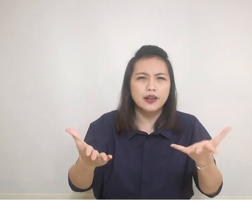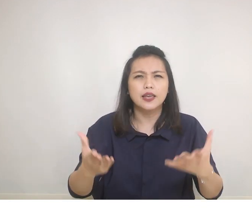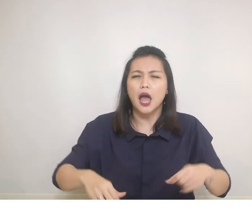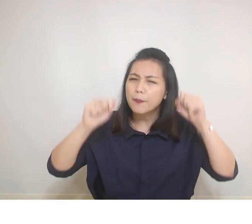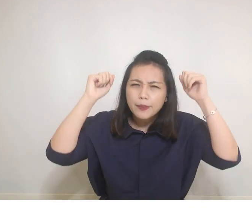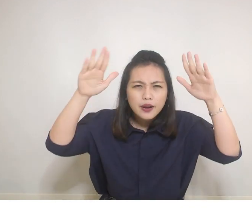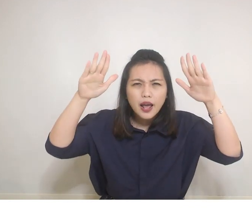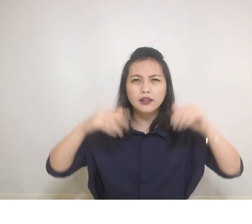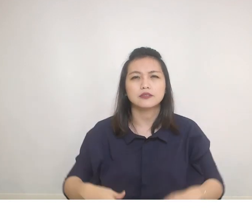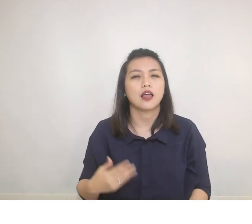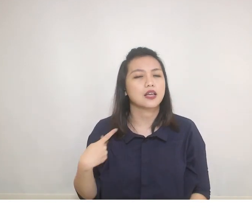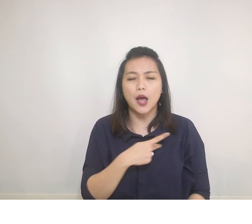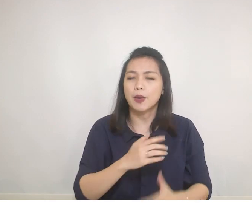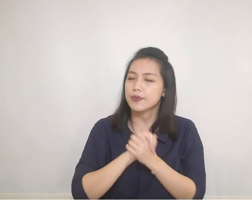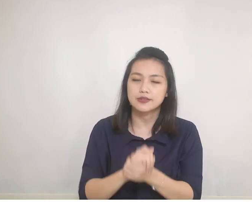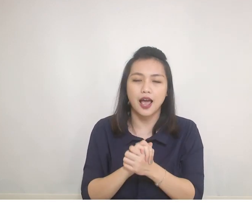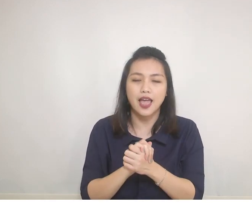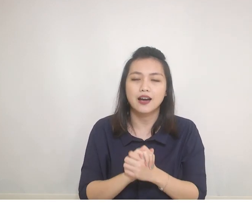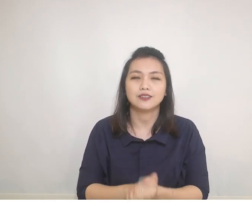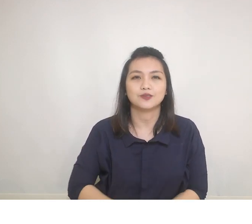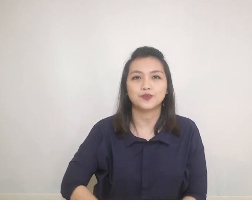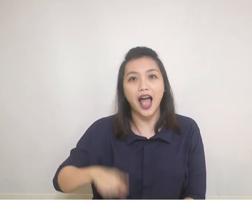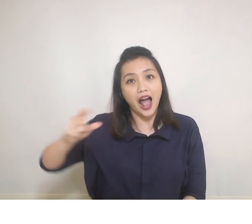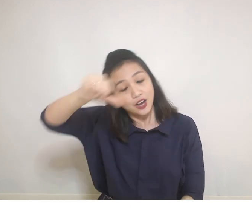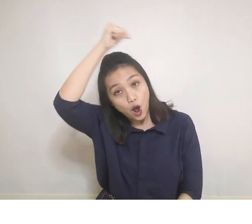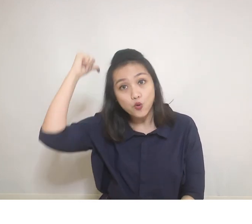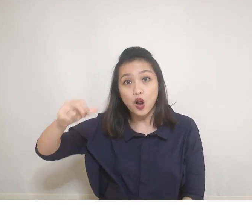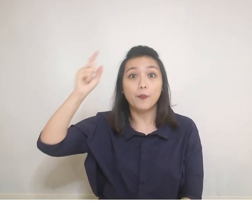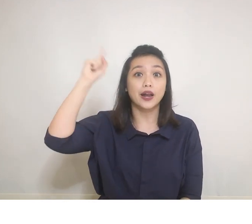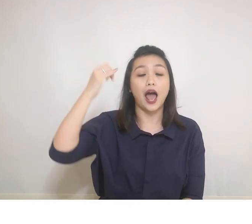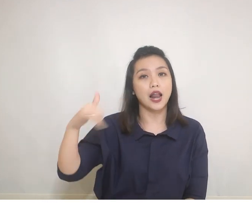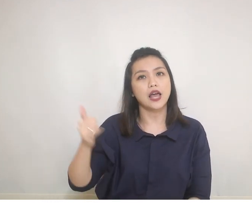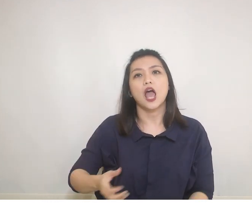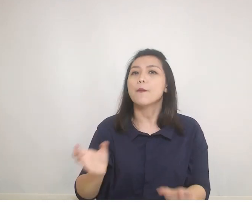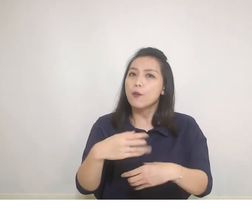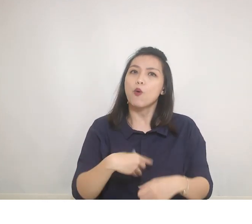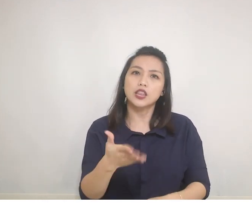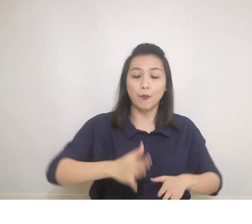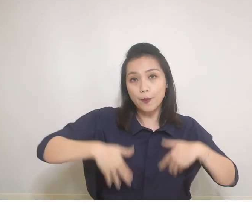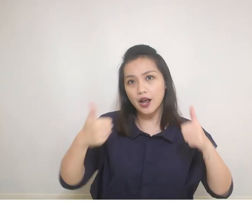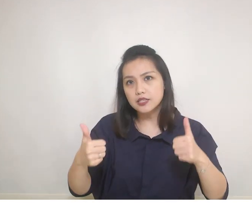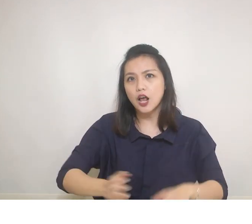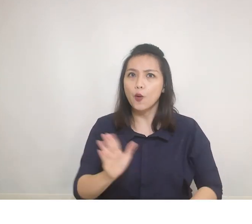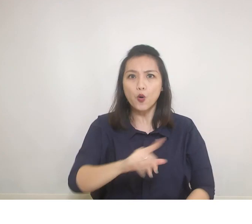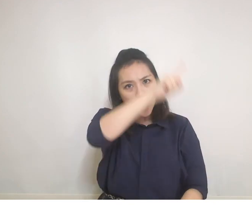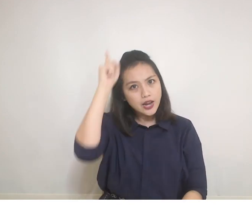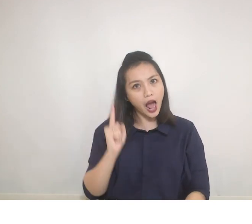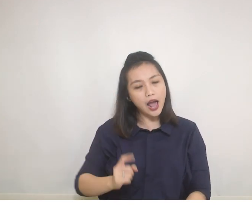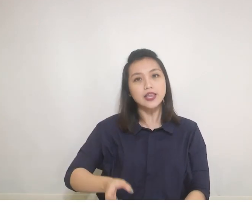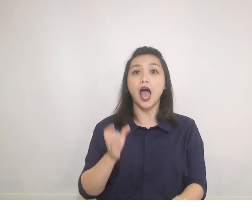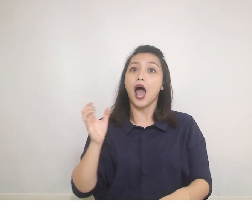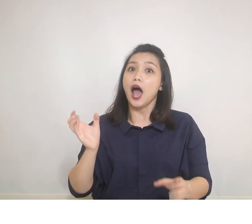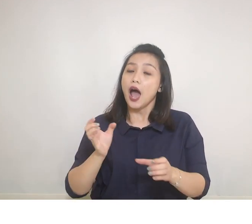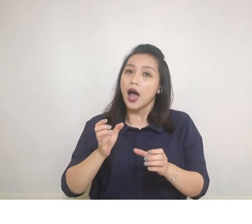dan kasih karunia dari Tuhan yang tercurah itu membuat bisnismu berhasil, karirmu berhasil, dan promosi yang datang dari Tuhan itu mereka